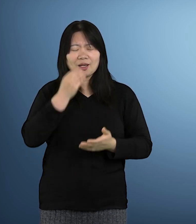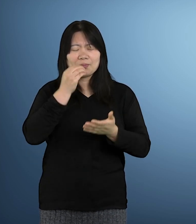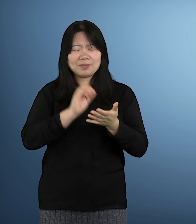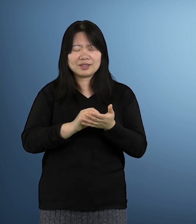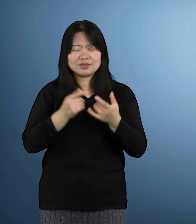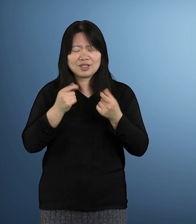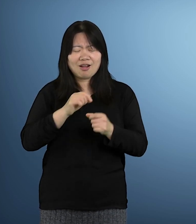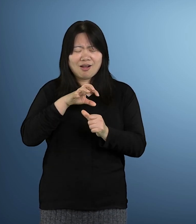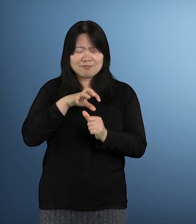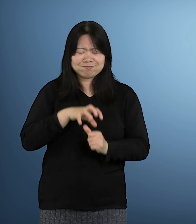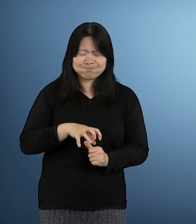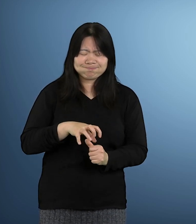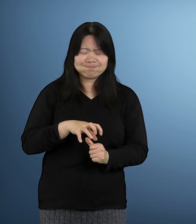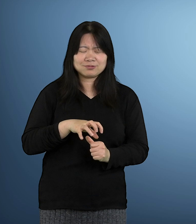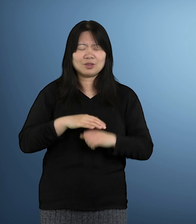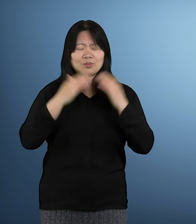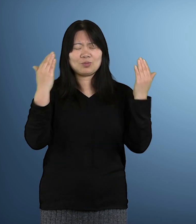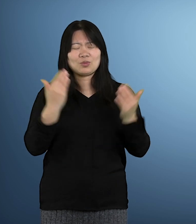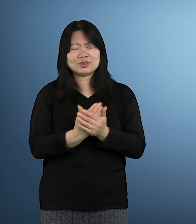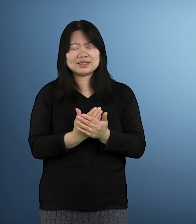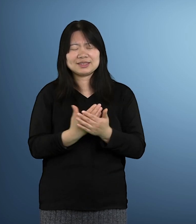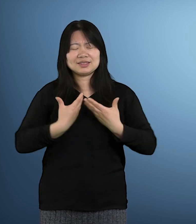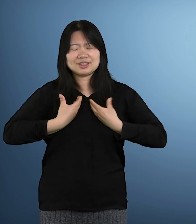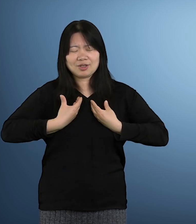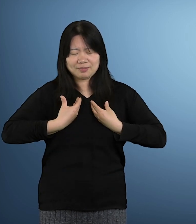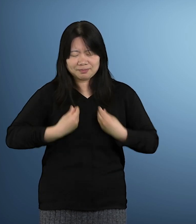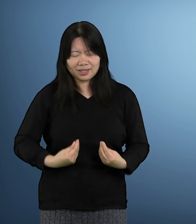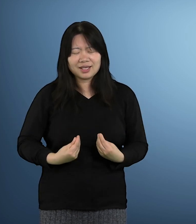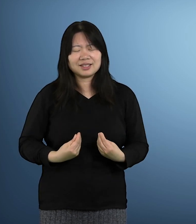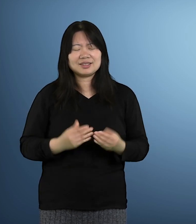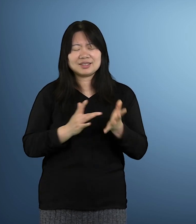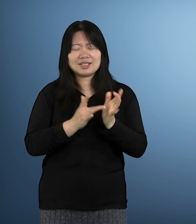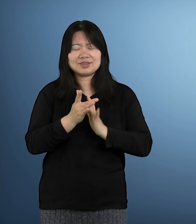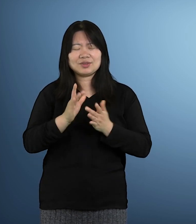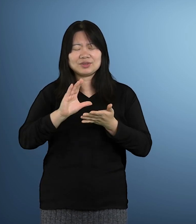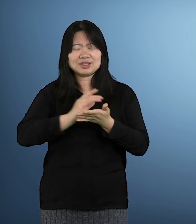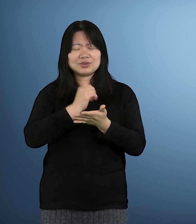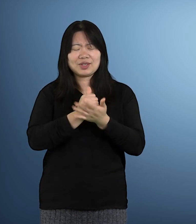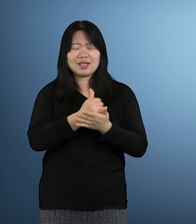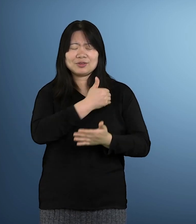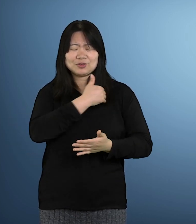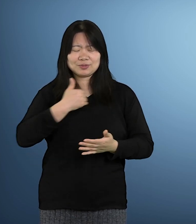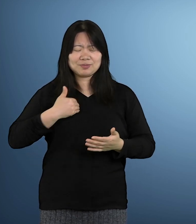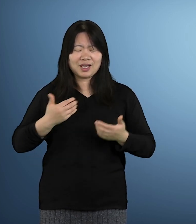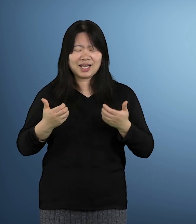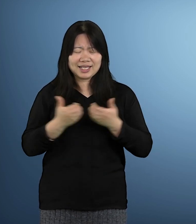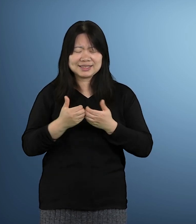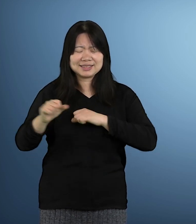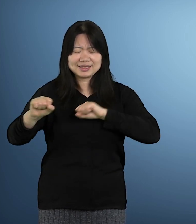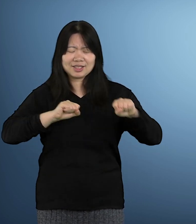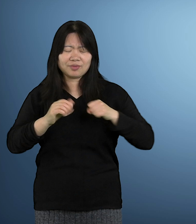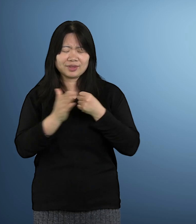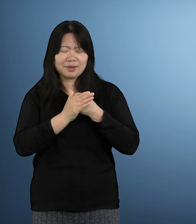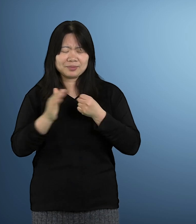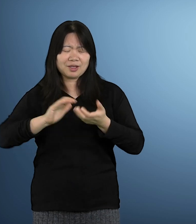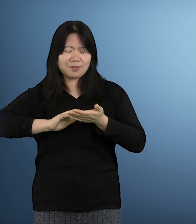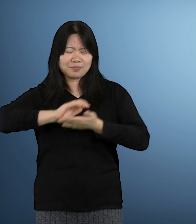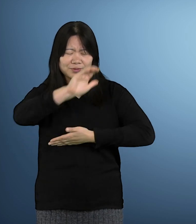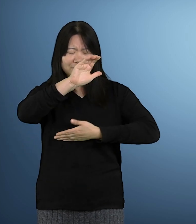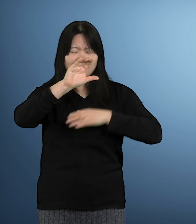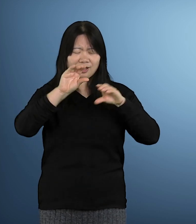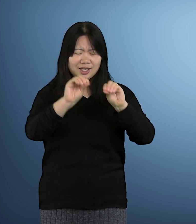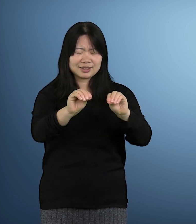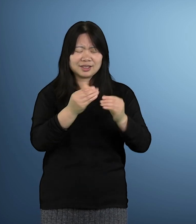바위돌처럼 짓누르고 있는 모든 절망이 예수 그리스도의 충만하신 역사로 물러가게